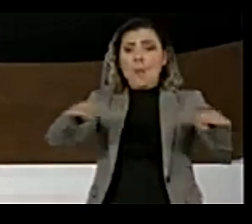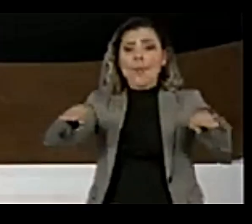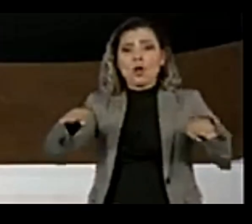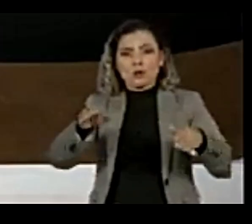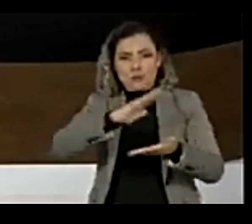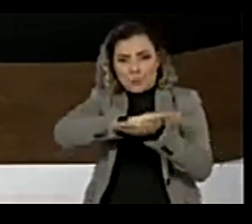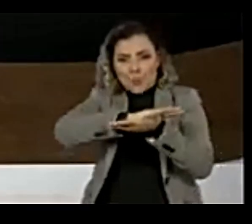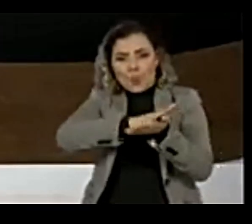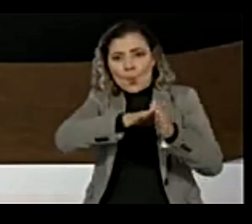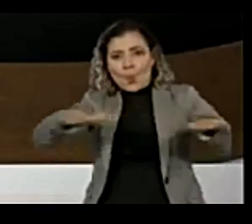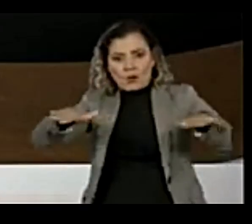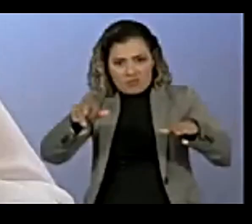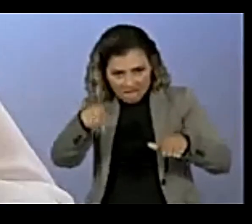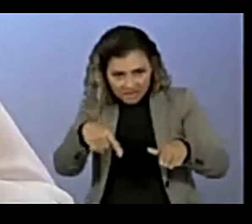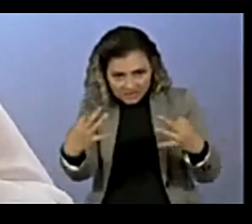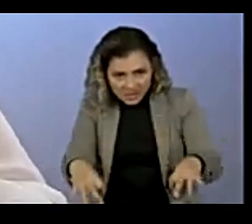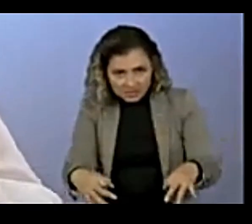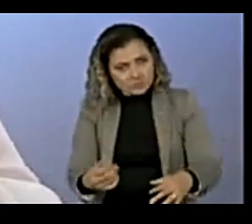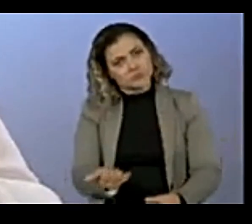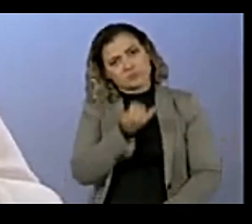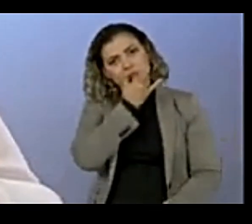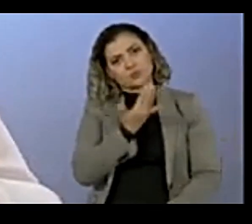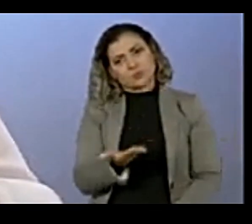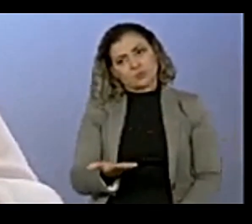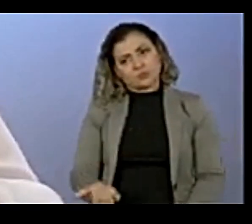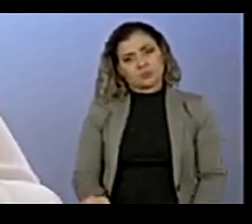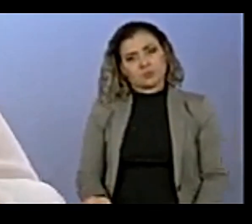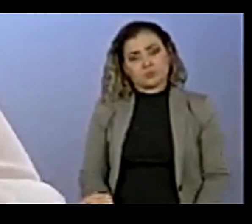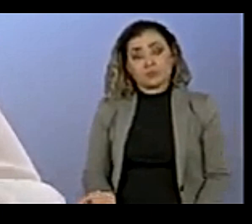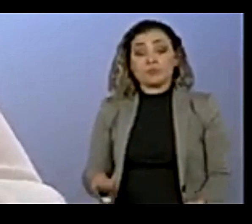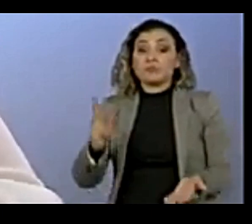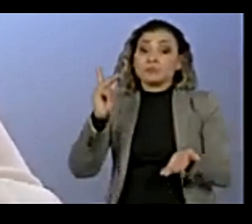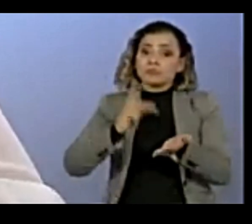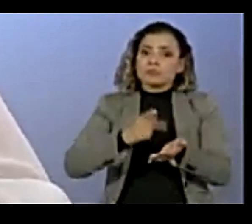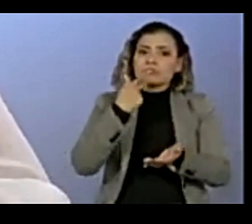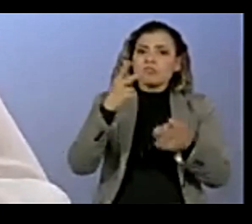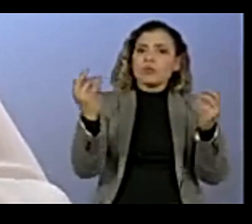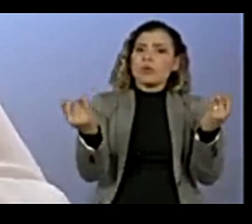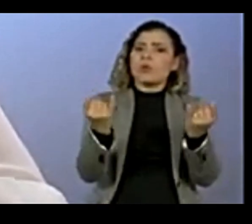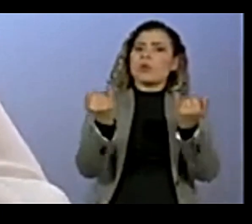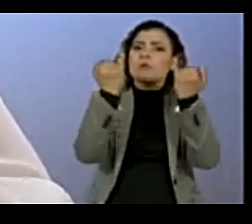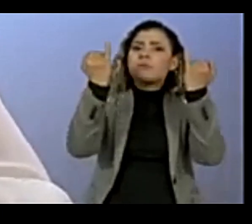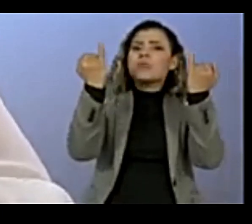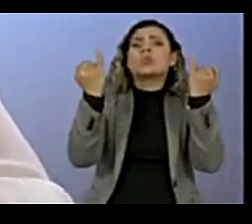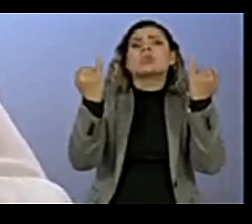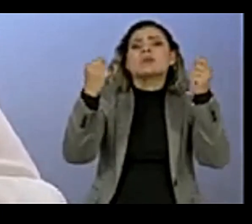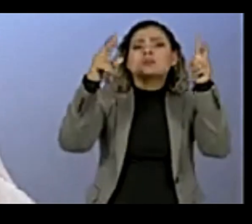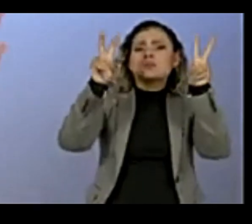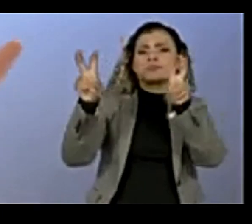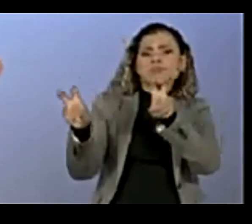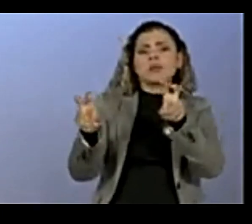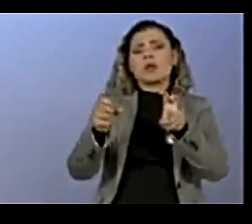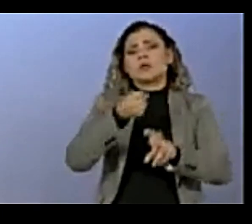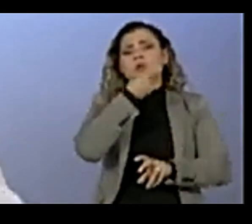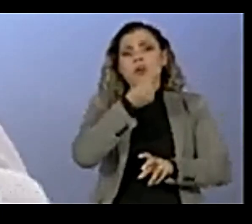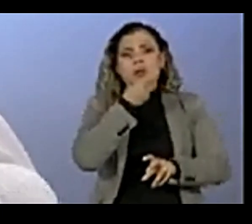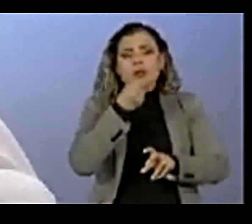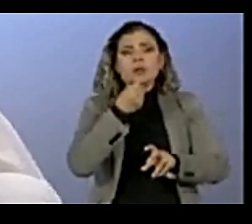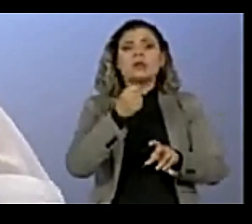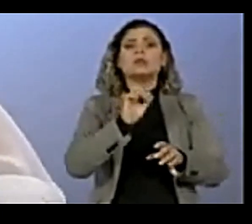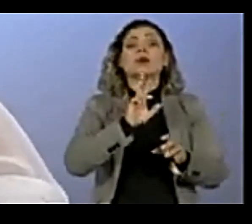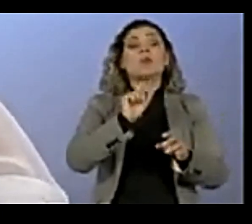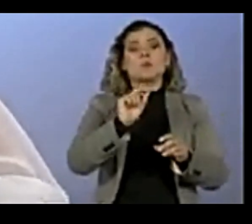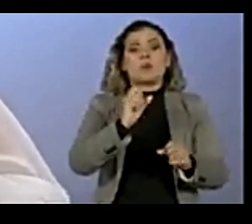última pergunta do programa. Felipe, você falou da relevância, da importância dos jornalistas como pilares